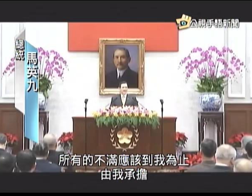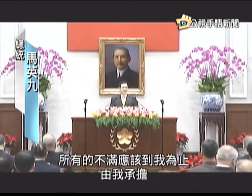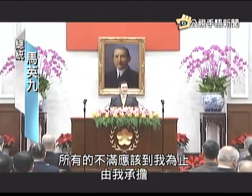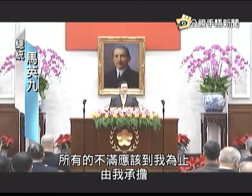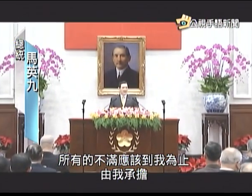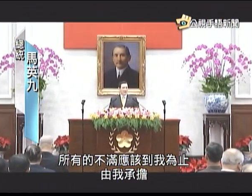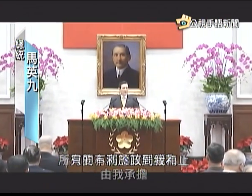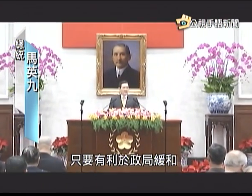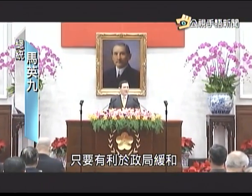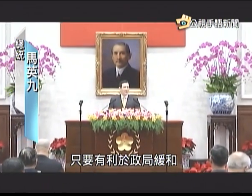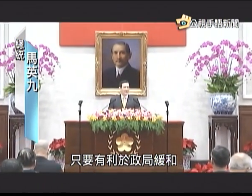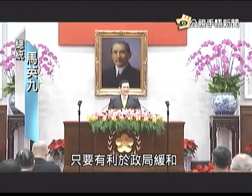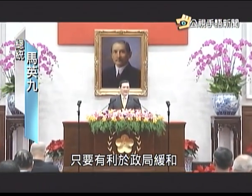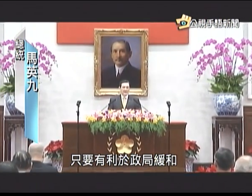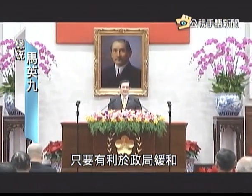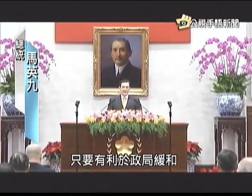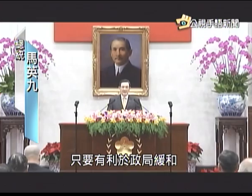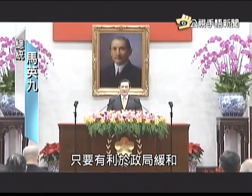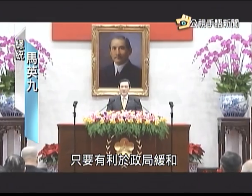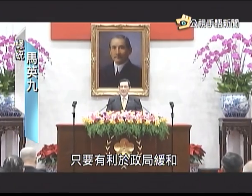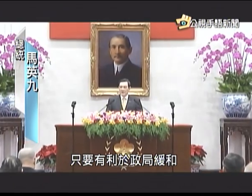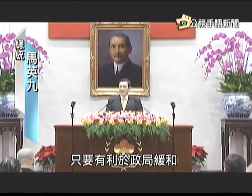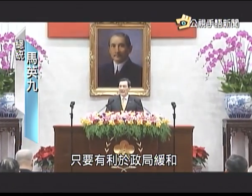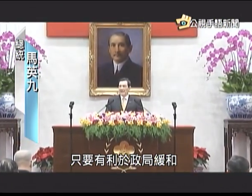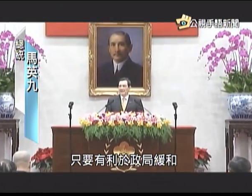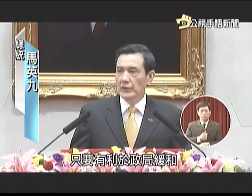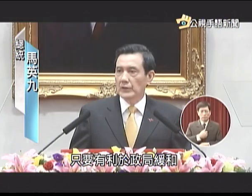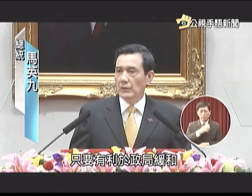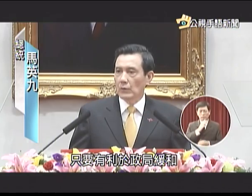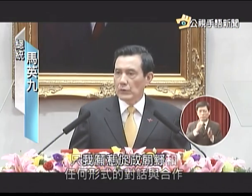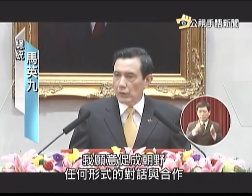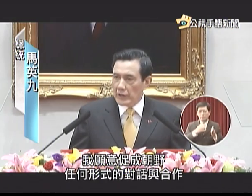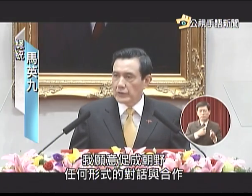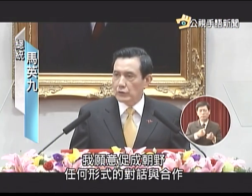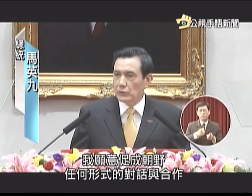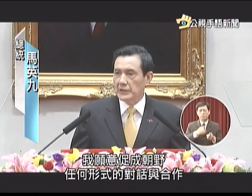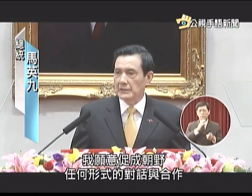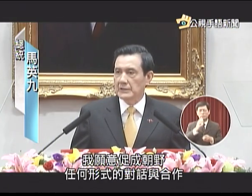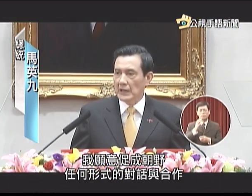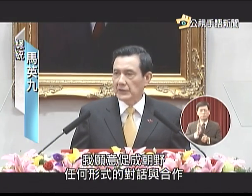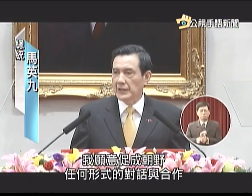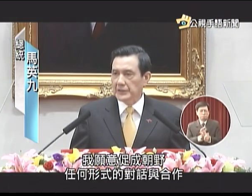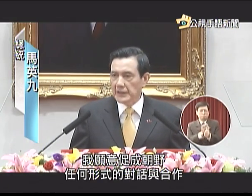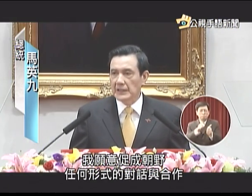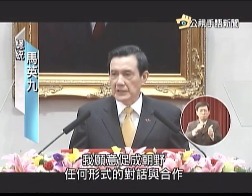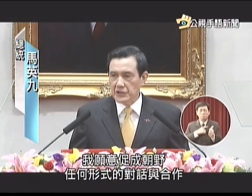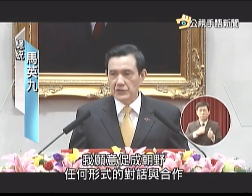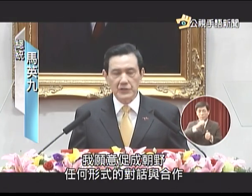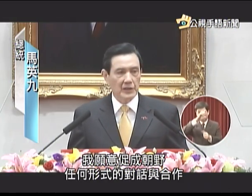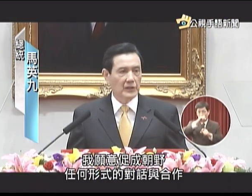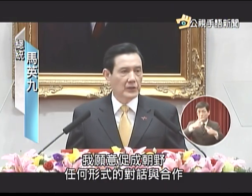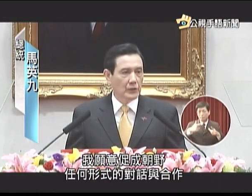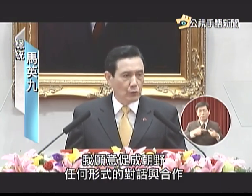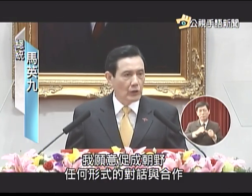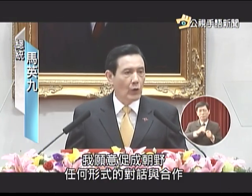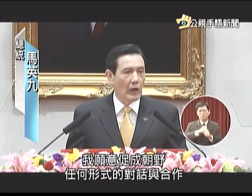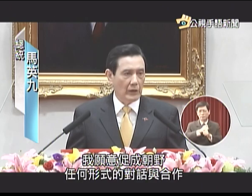只要有利于政局缓和，我愿意促成朝野任何形式的对话与合